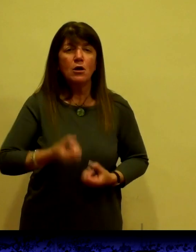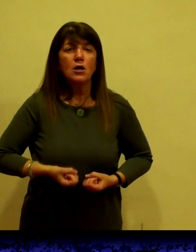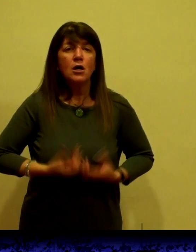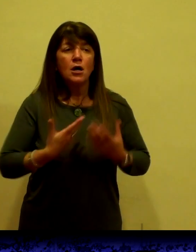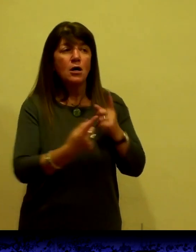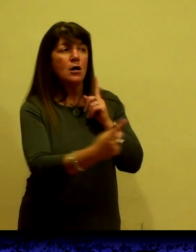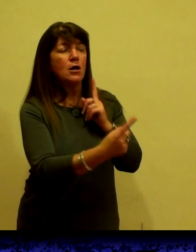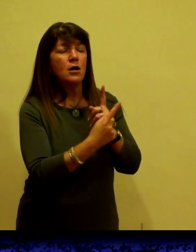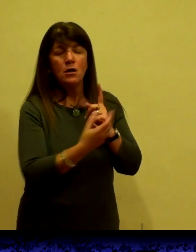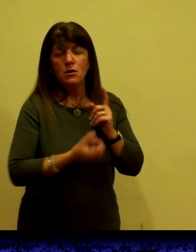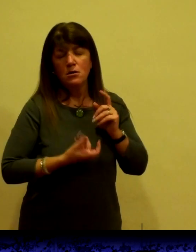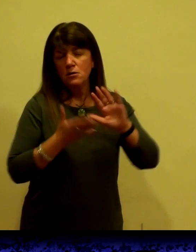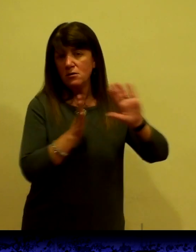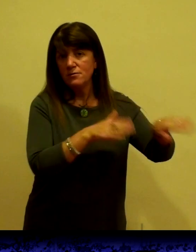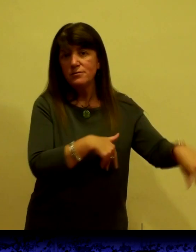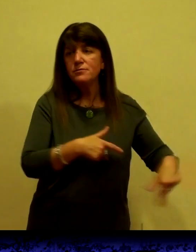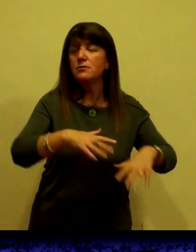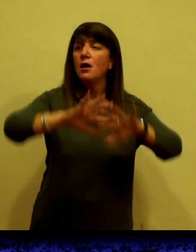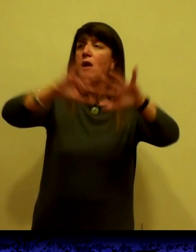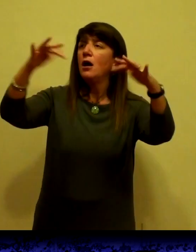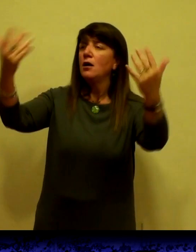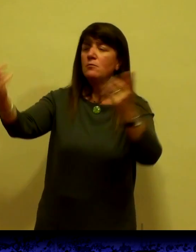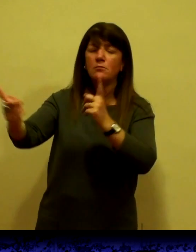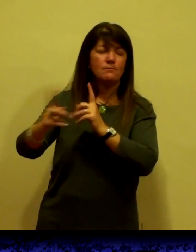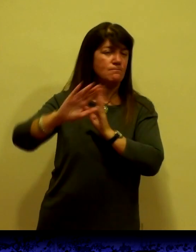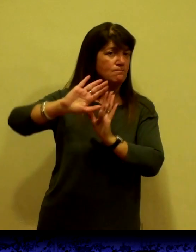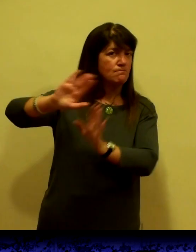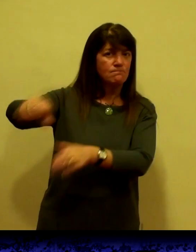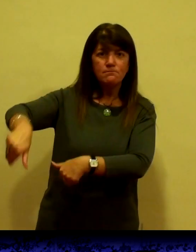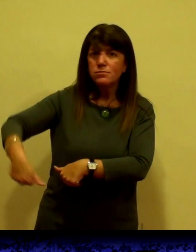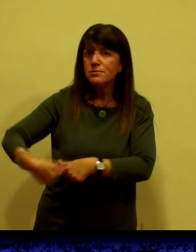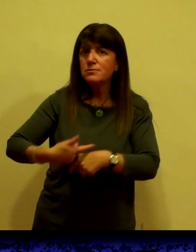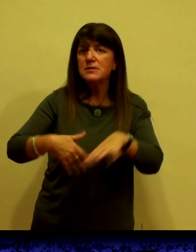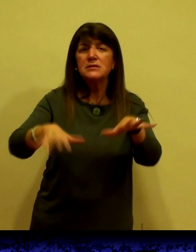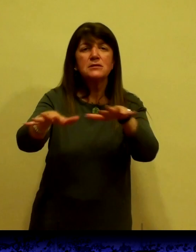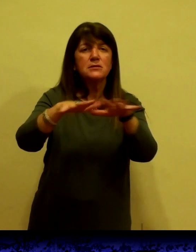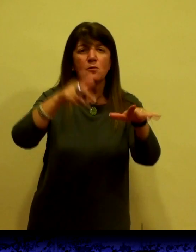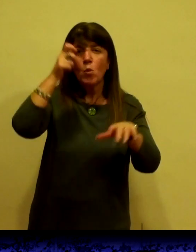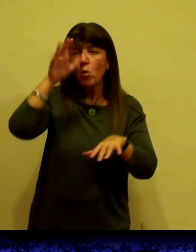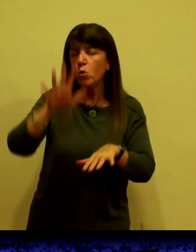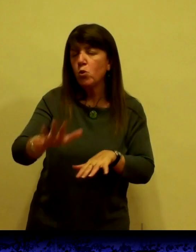né col mercato né con il sistema culturale